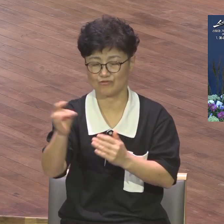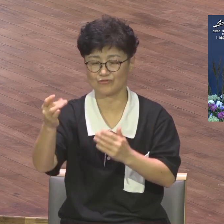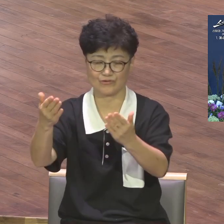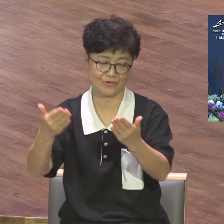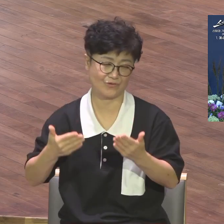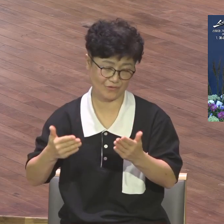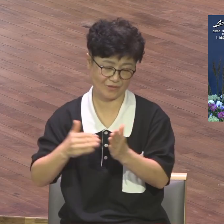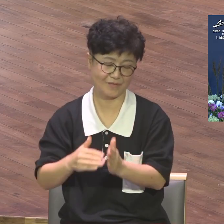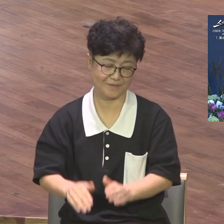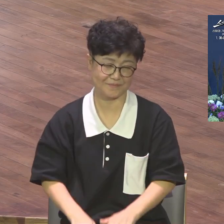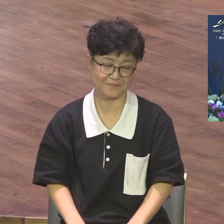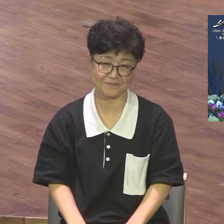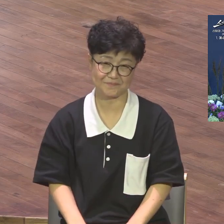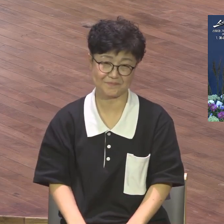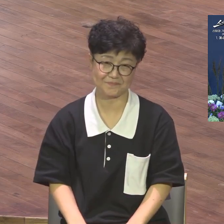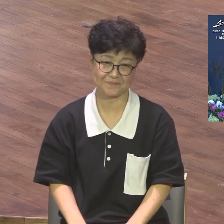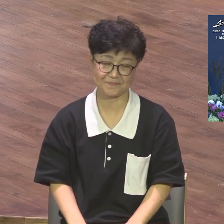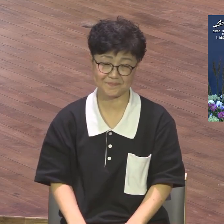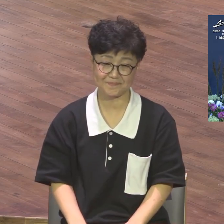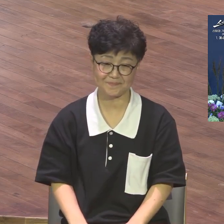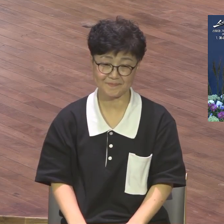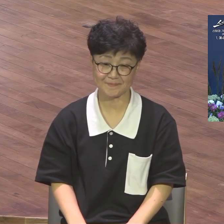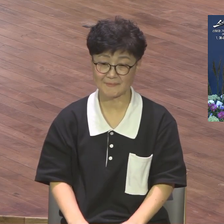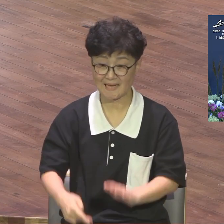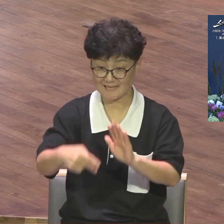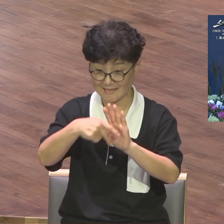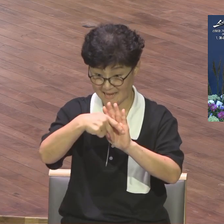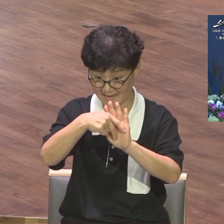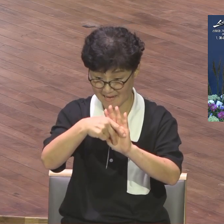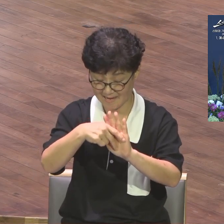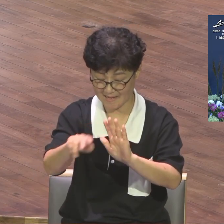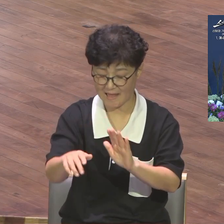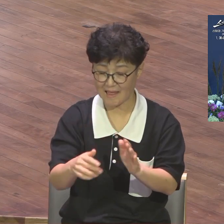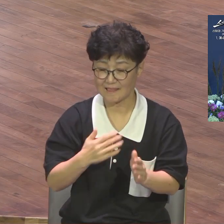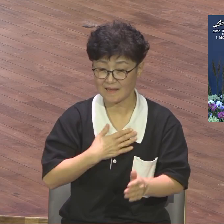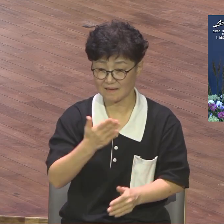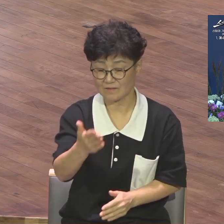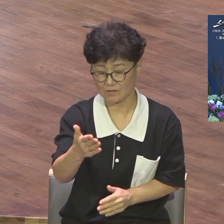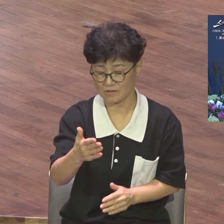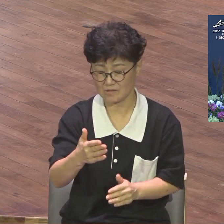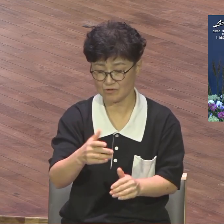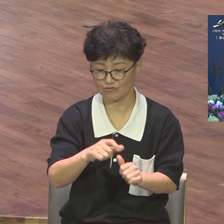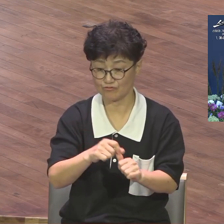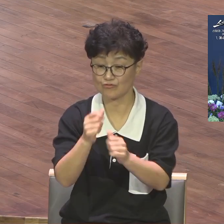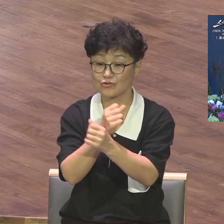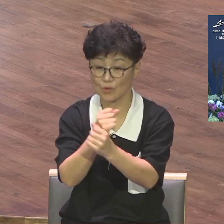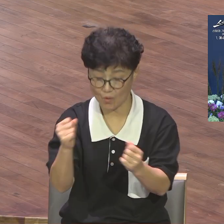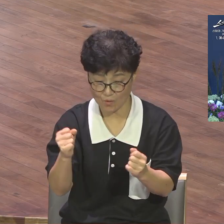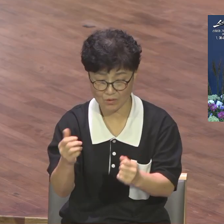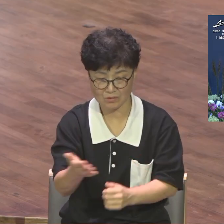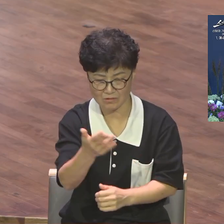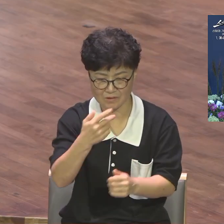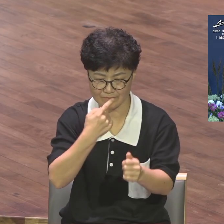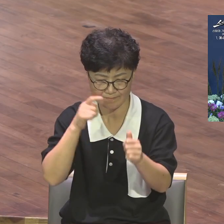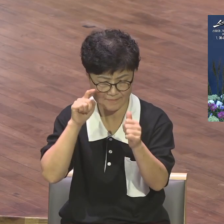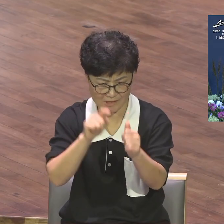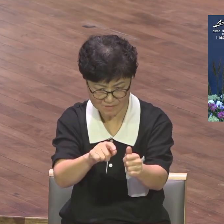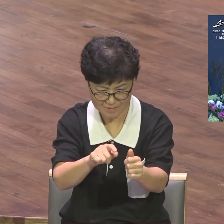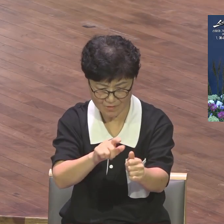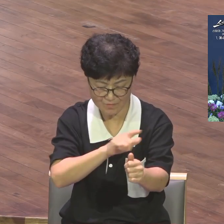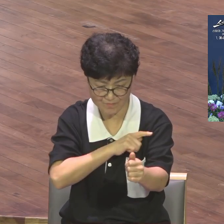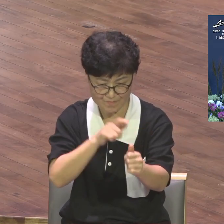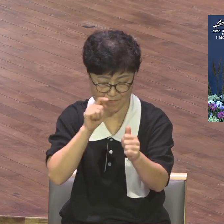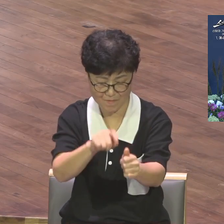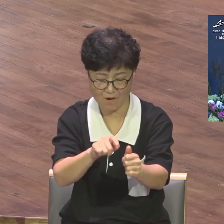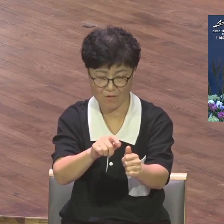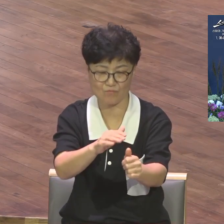1절 하반절에 보면 내가 너를 구속하였고 내가 너를 어떻게 해요? 지명하여 불렀나니 너는 내 것이라. 요한복음